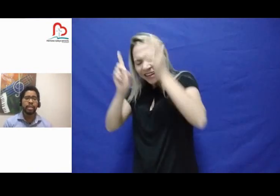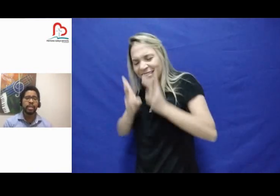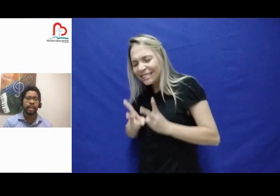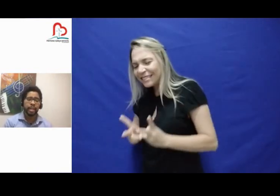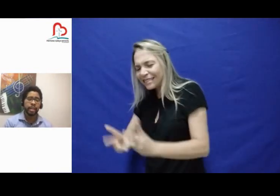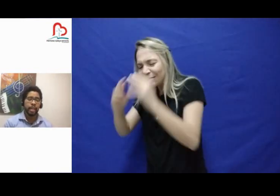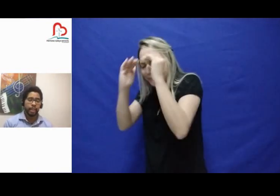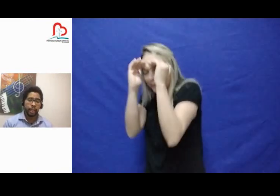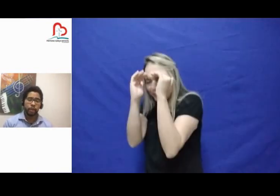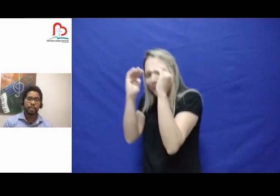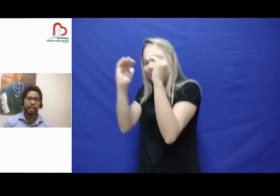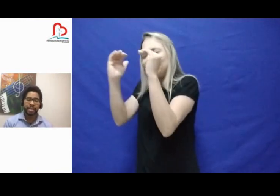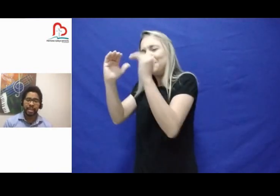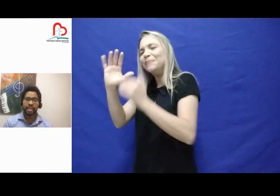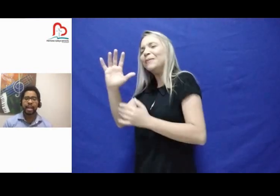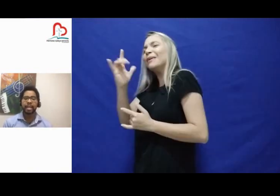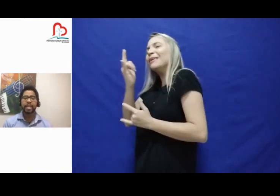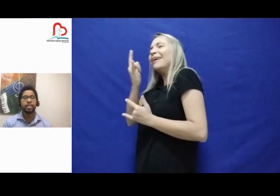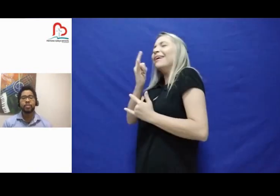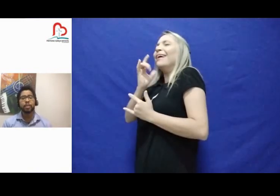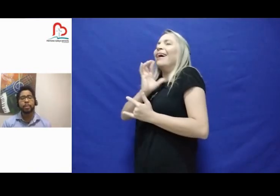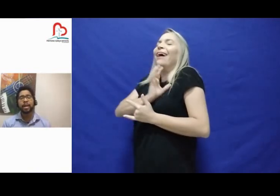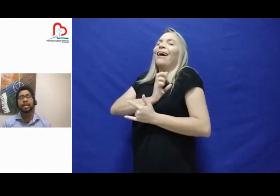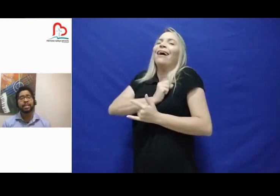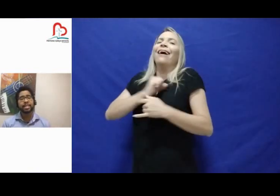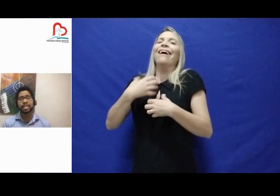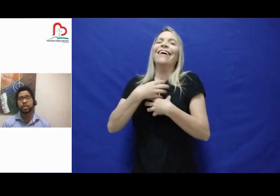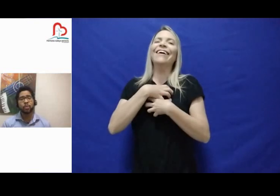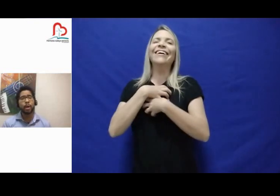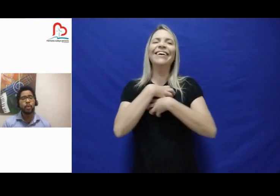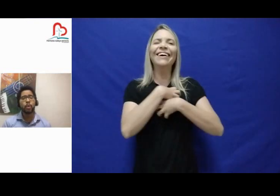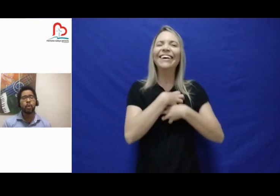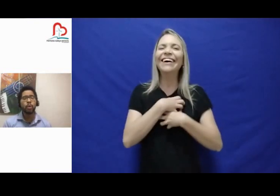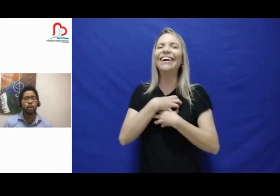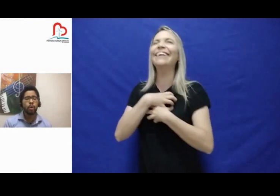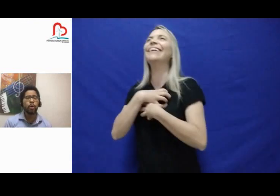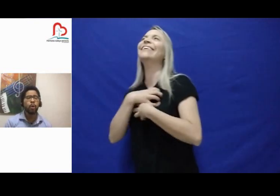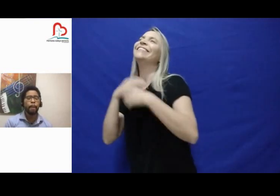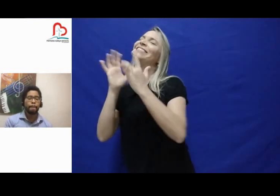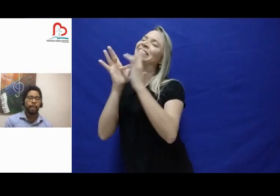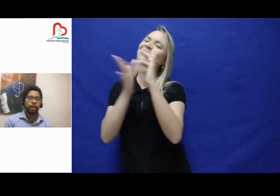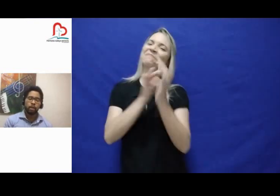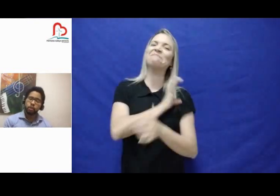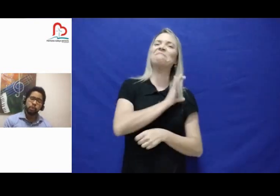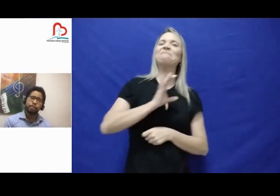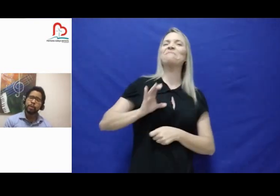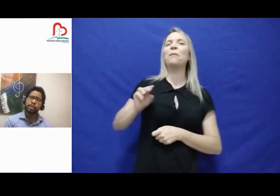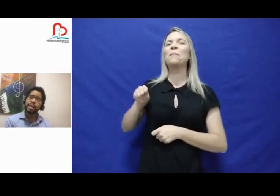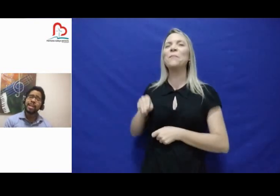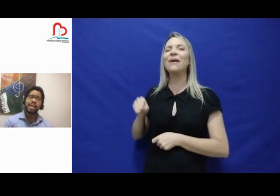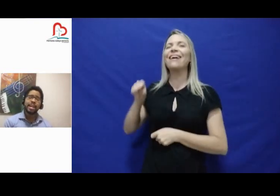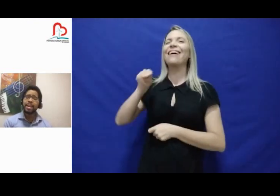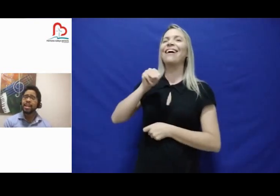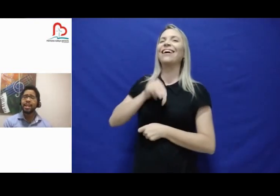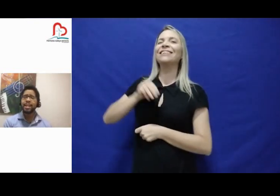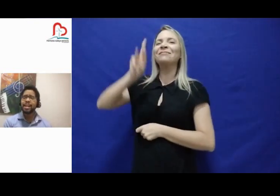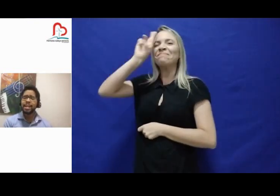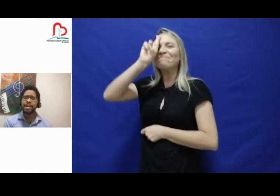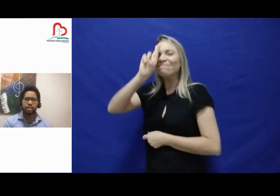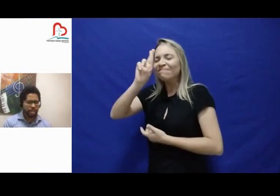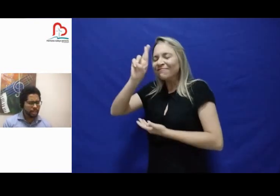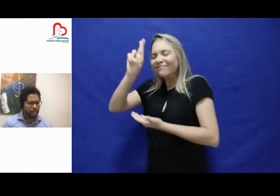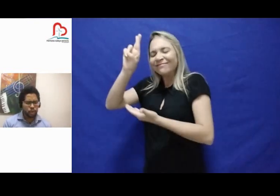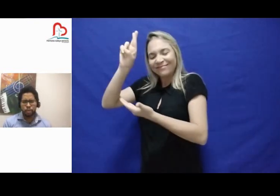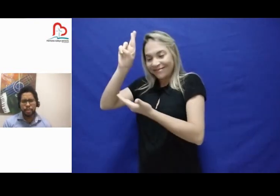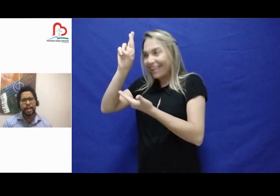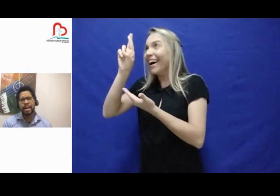Senhor e Rei, eu me entregarei firmado em seu amor. No